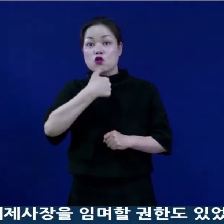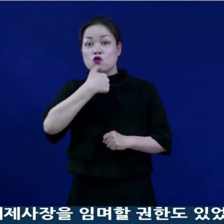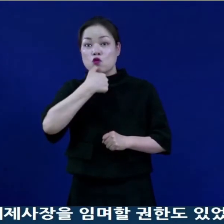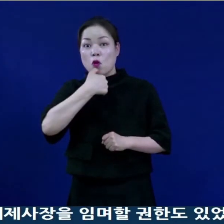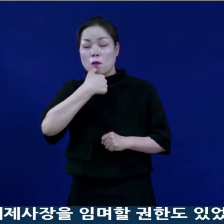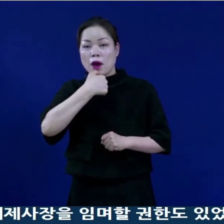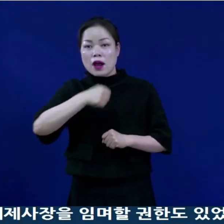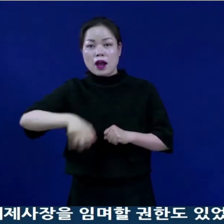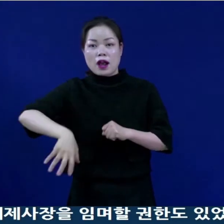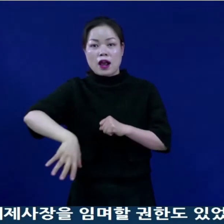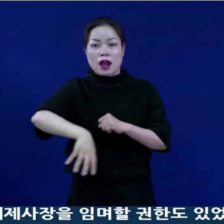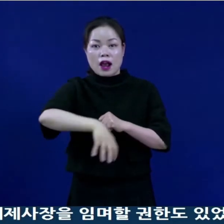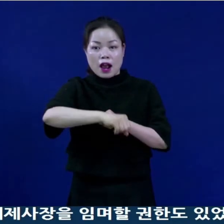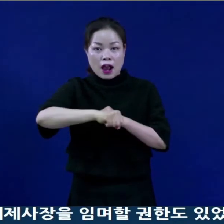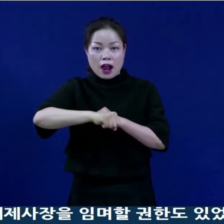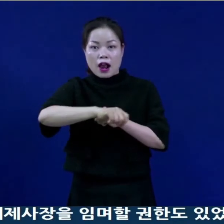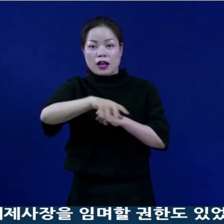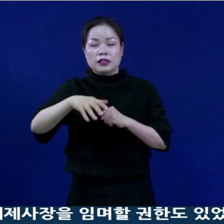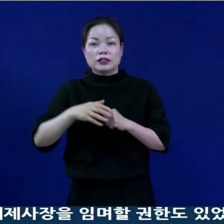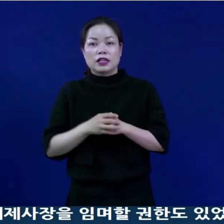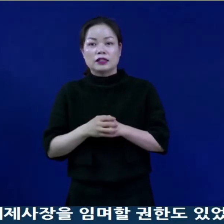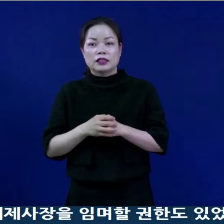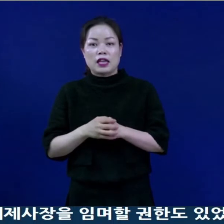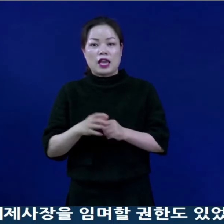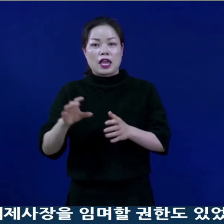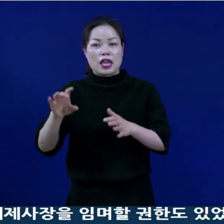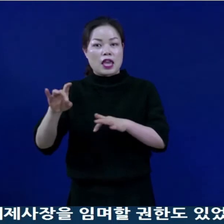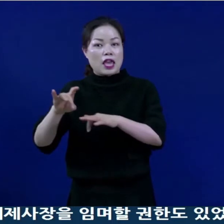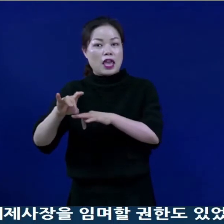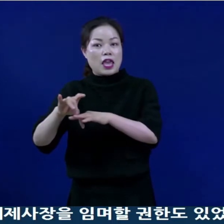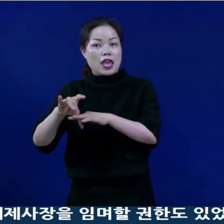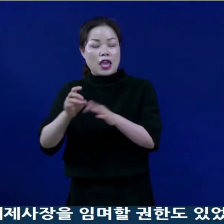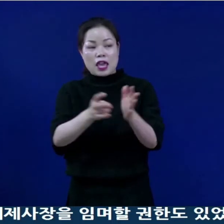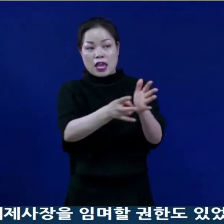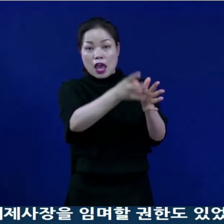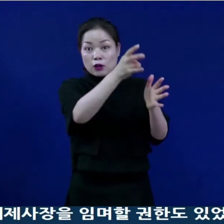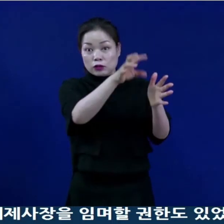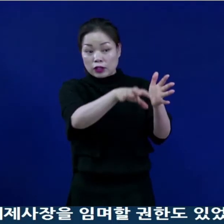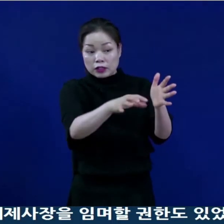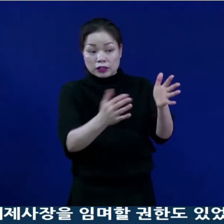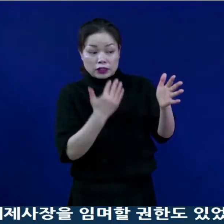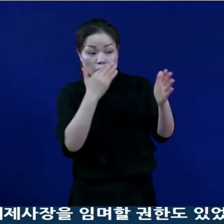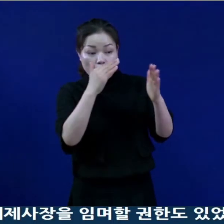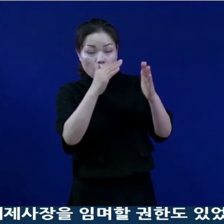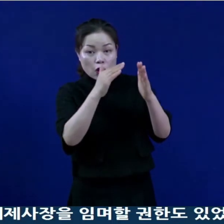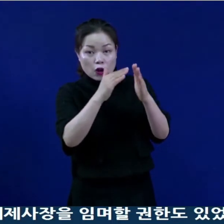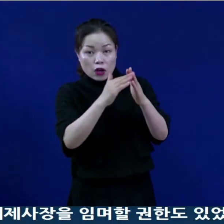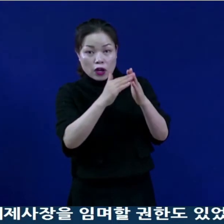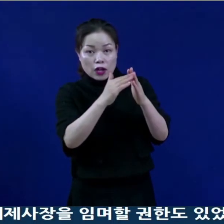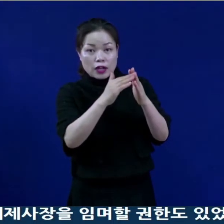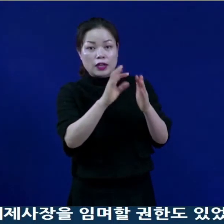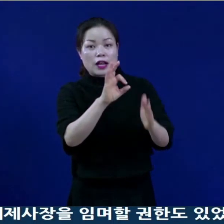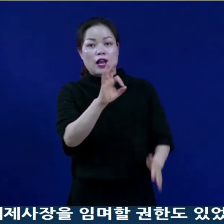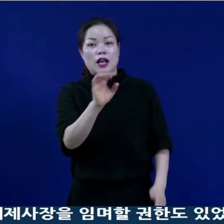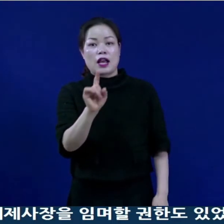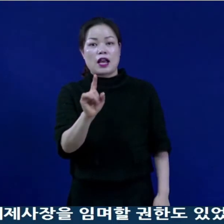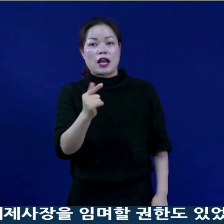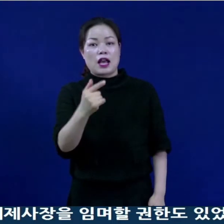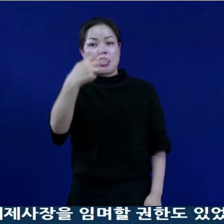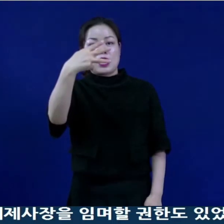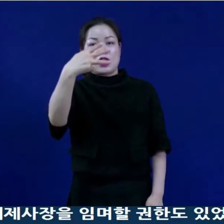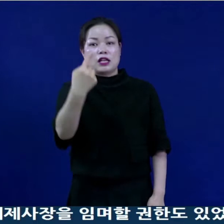주둔을 합니다. 그리고 예루살렘에는 성전 안에 있는 안토니아 요새라는 곳에